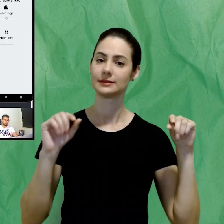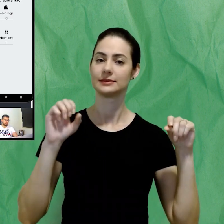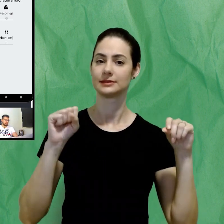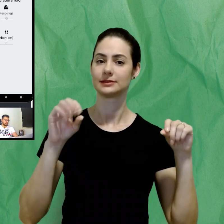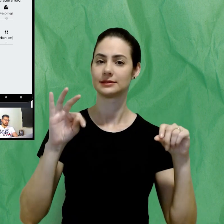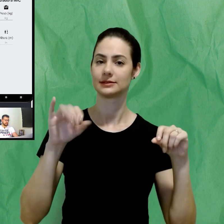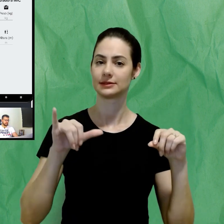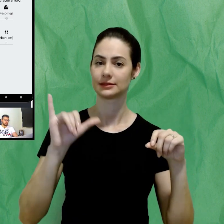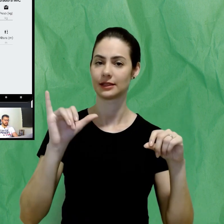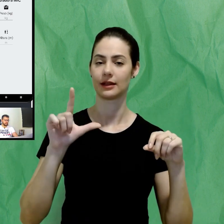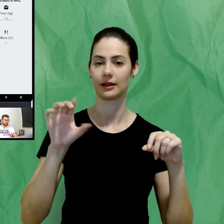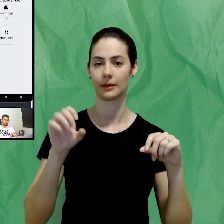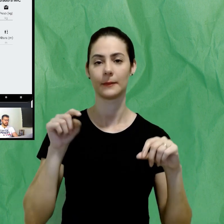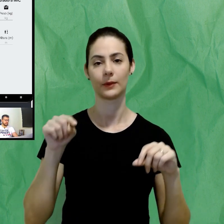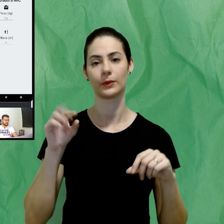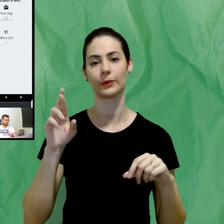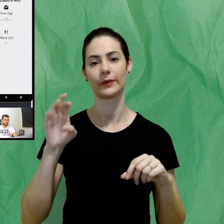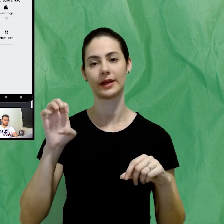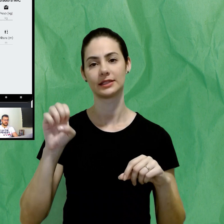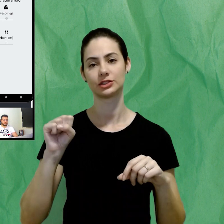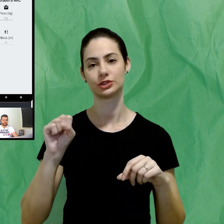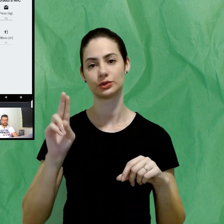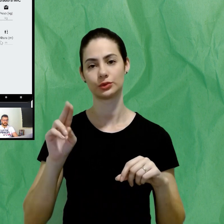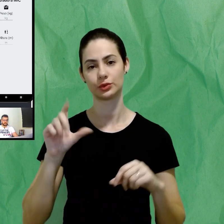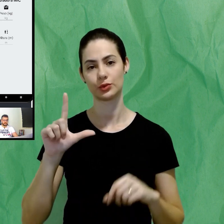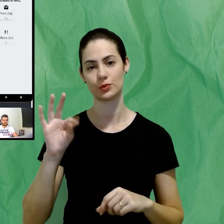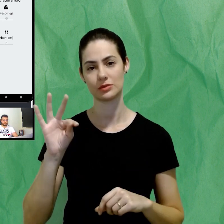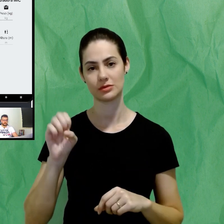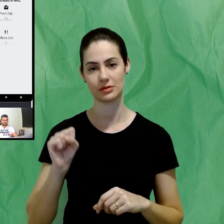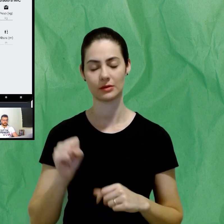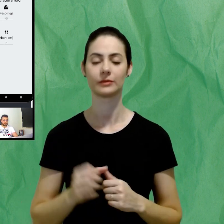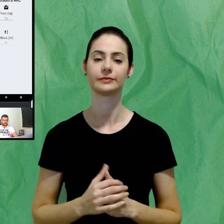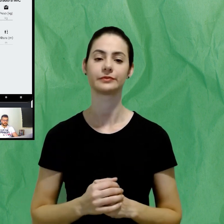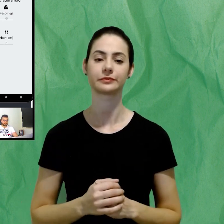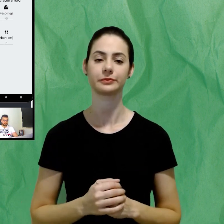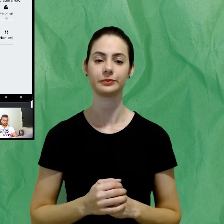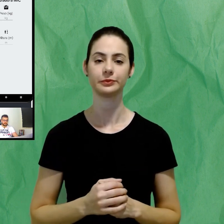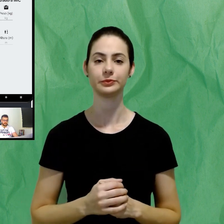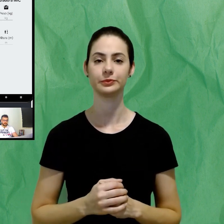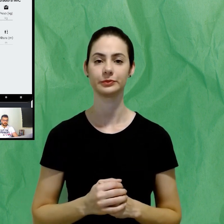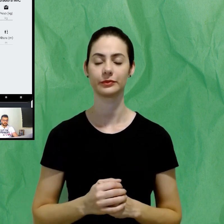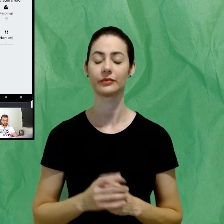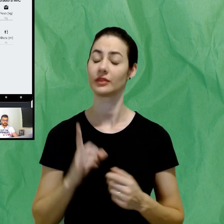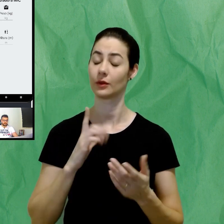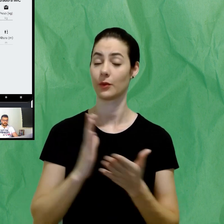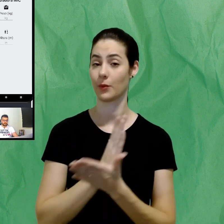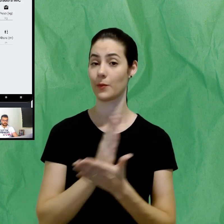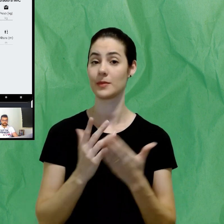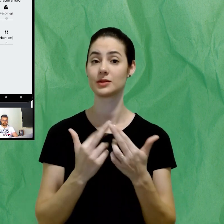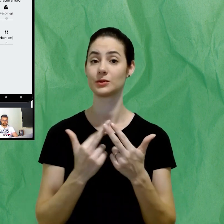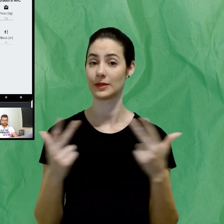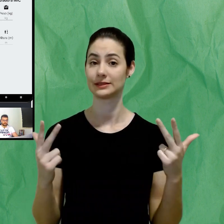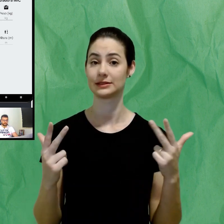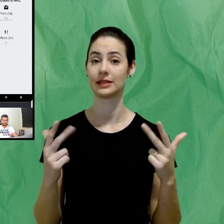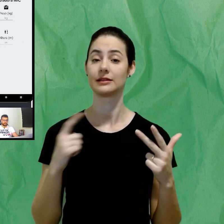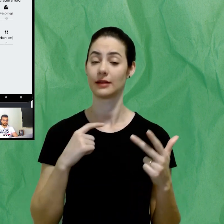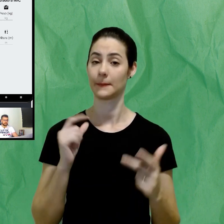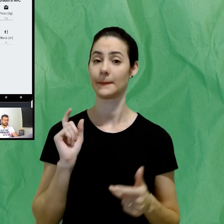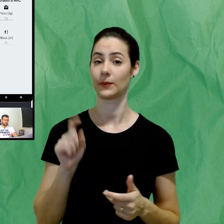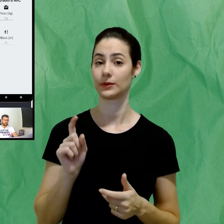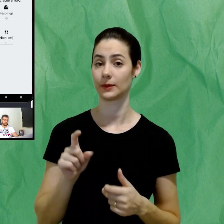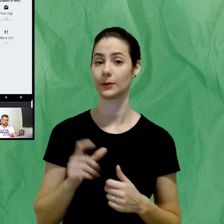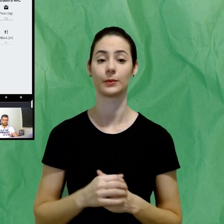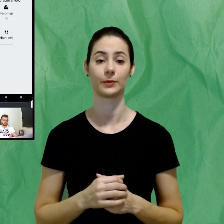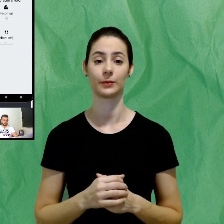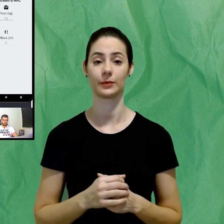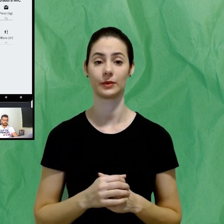né? Eu vou criar esse nome para ele aqui. Dentro desse result aqui, a gente pode ter algumas coisas. A gente pode ter um botão, que